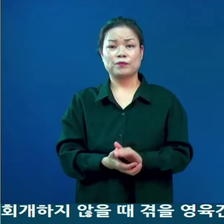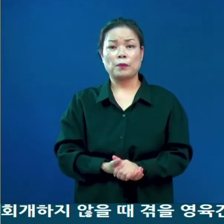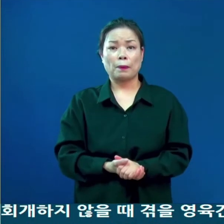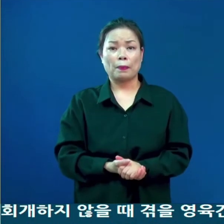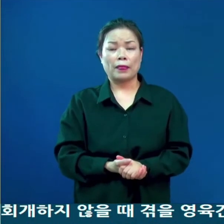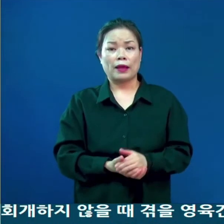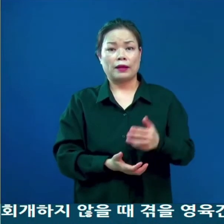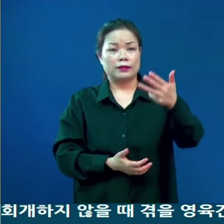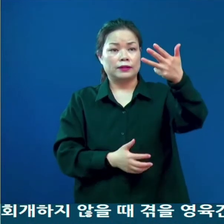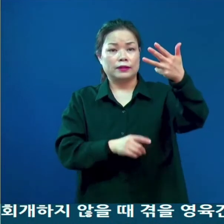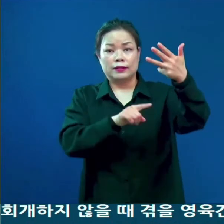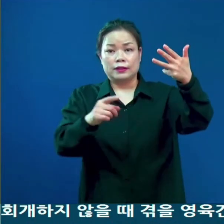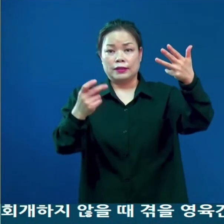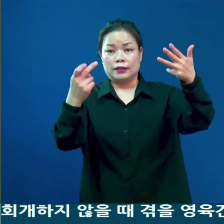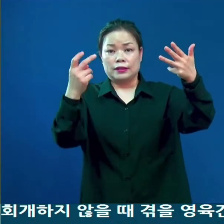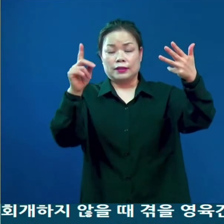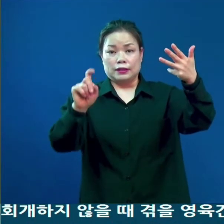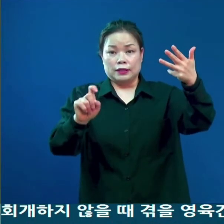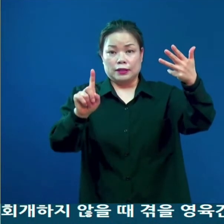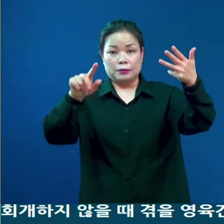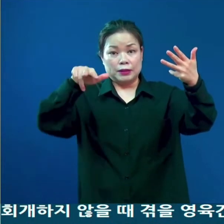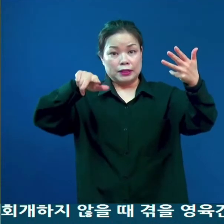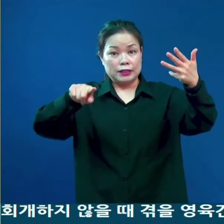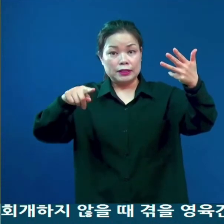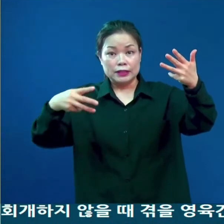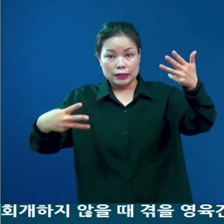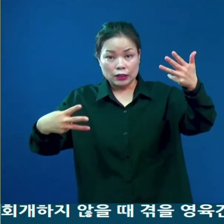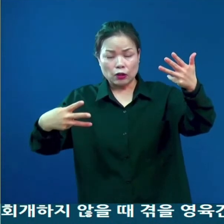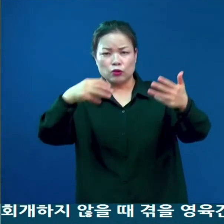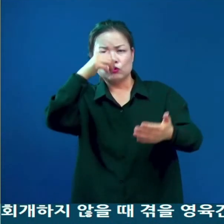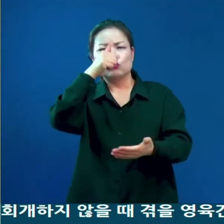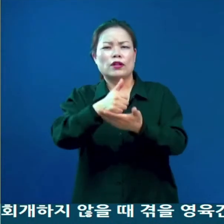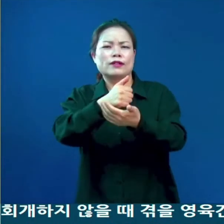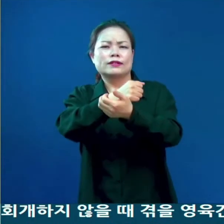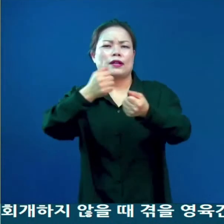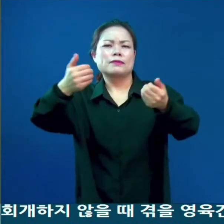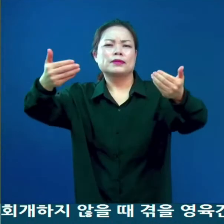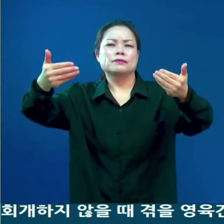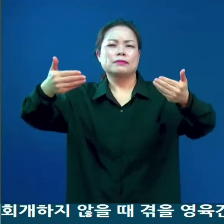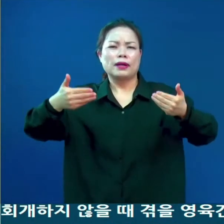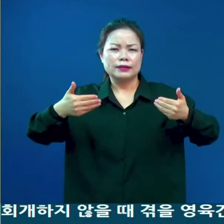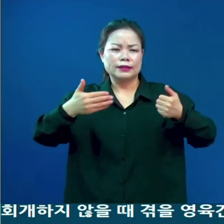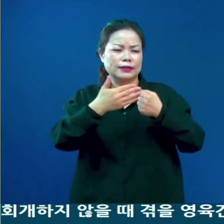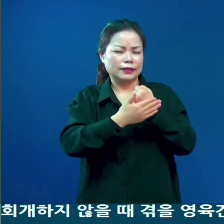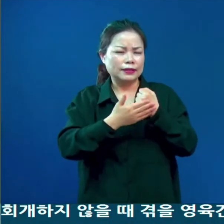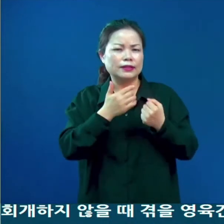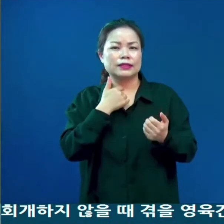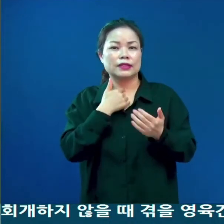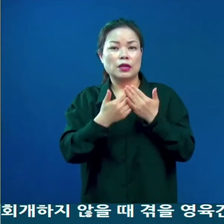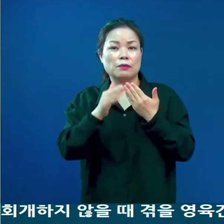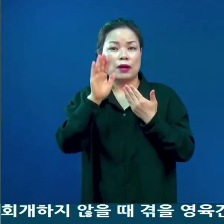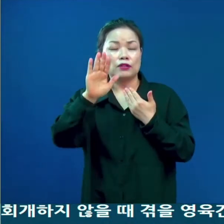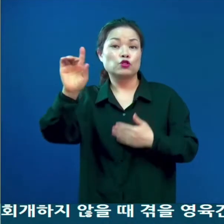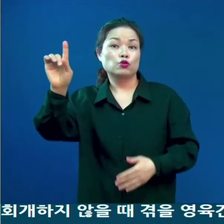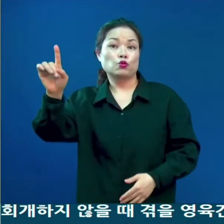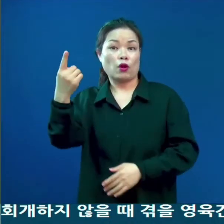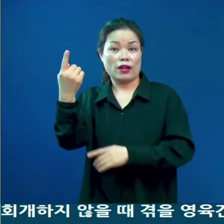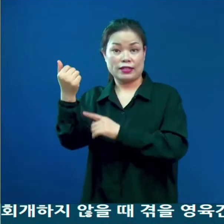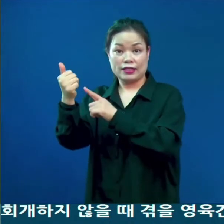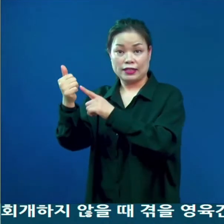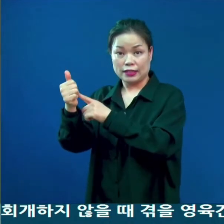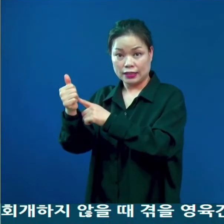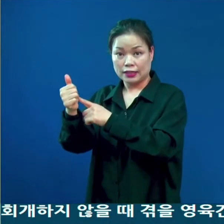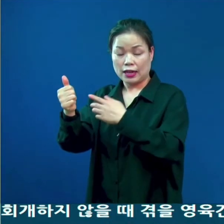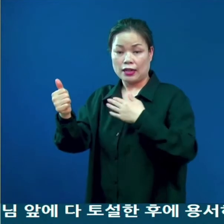그리고 8절에서 11절까지의 말씀은 이제 죄 사함을 받은 그 은혜를 체험한 다윗이 이제는